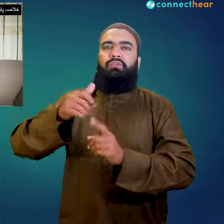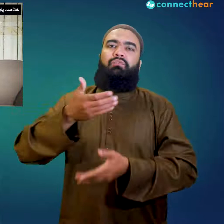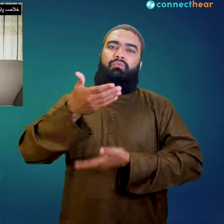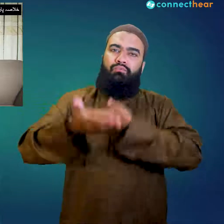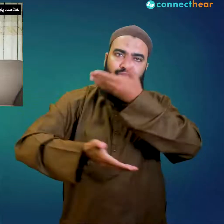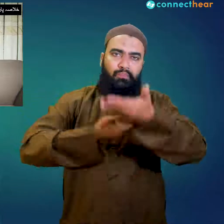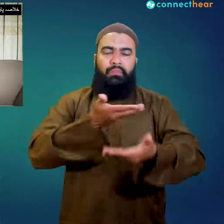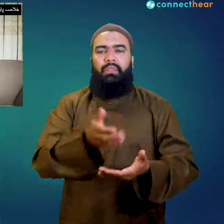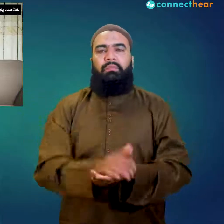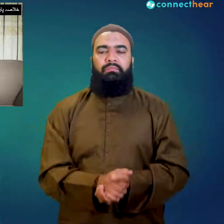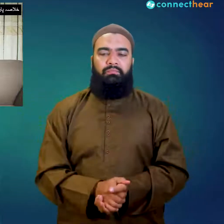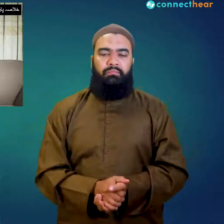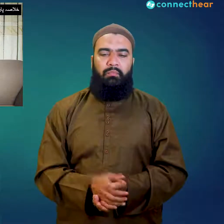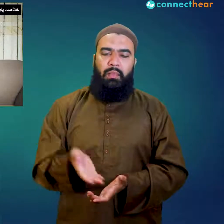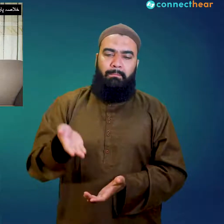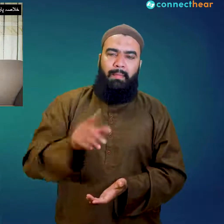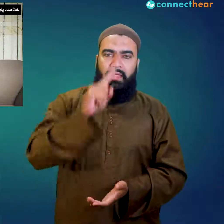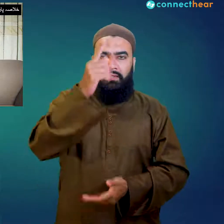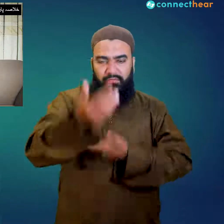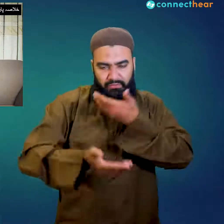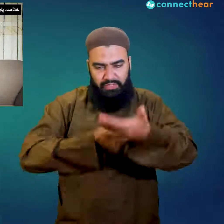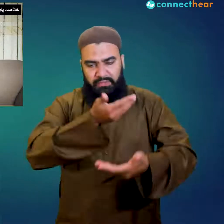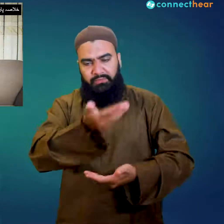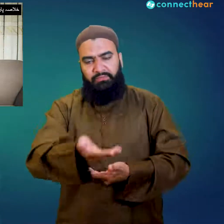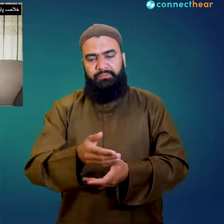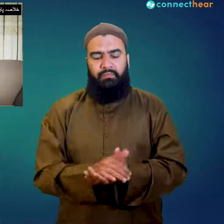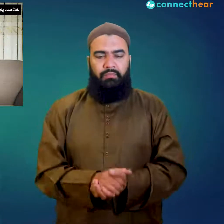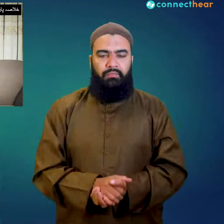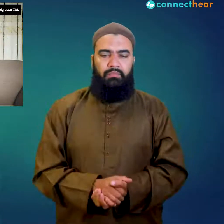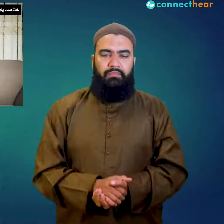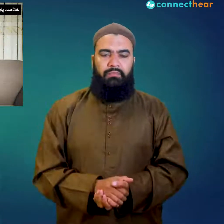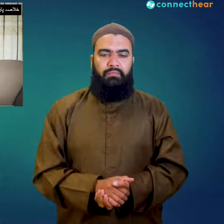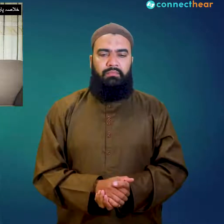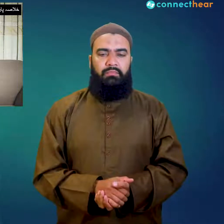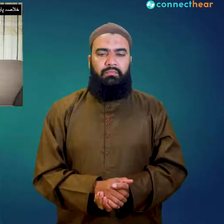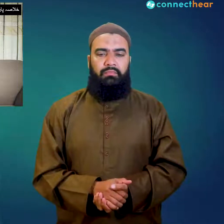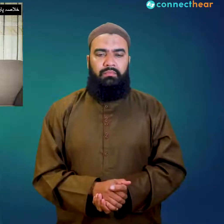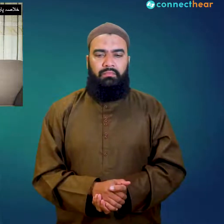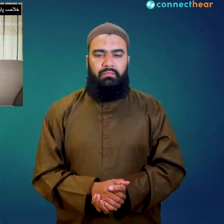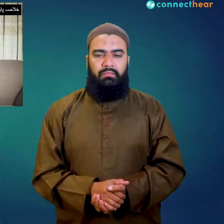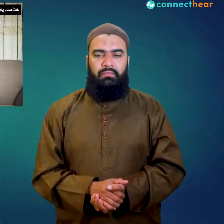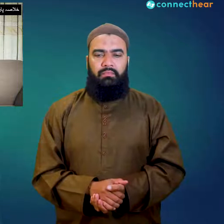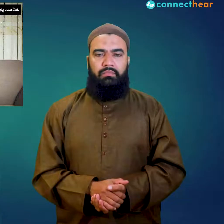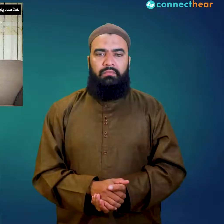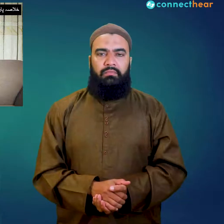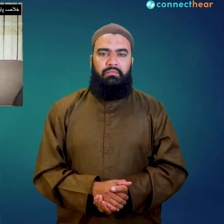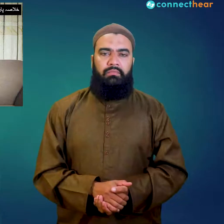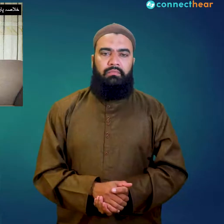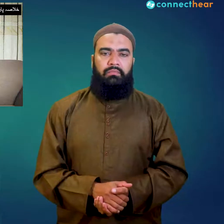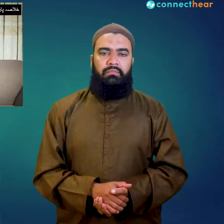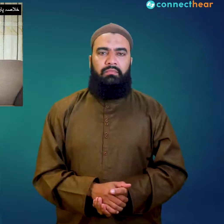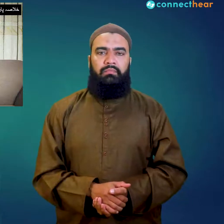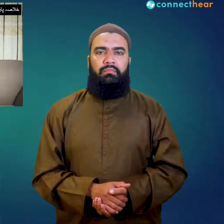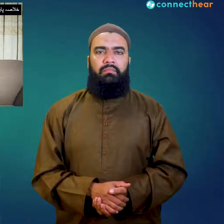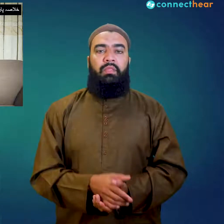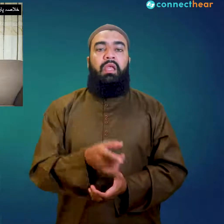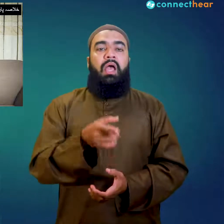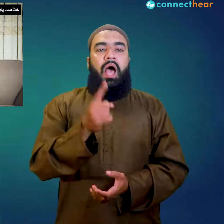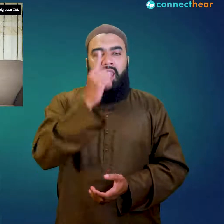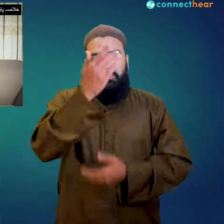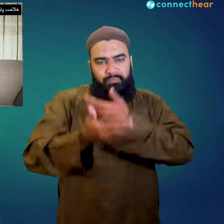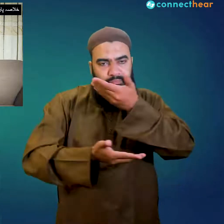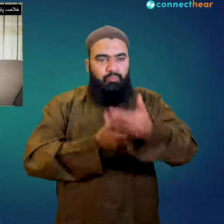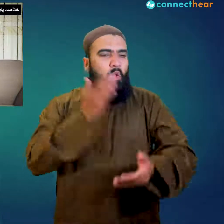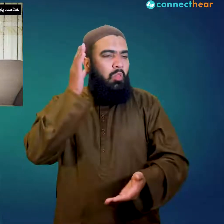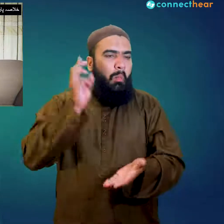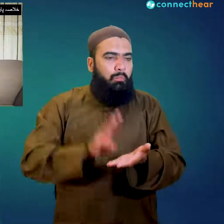آیت نمبر 102 یا ایھا الذین آمنوا اتقوا اللہ حق تقاتہ، اہل ایمان کو فرمایا